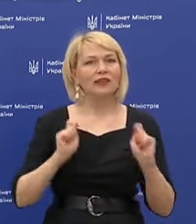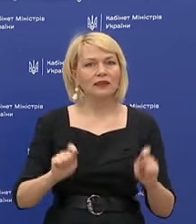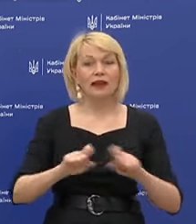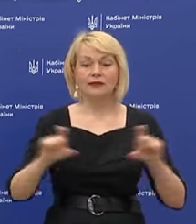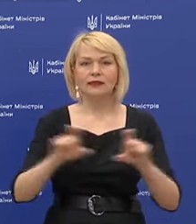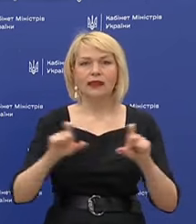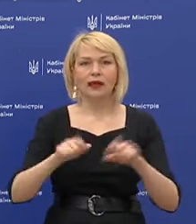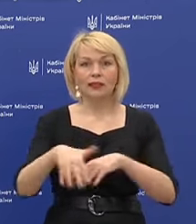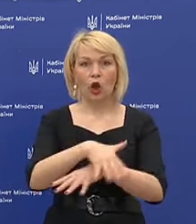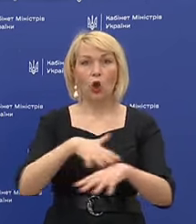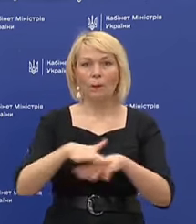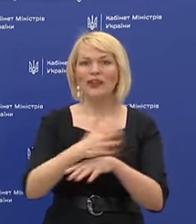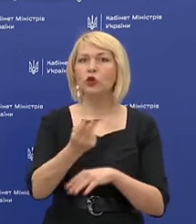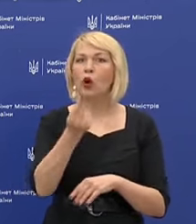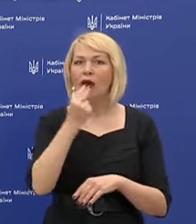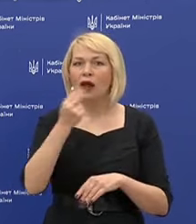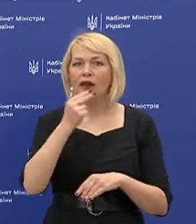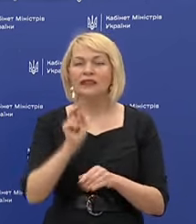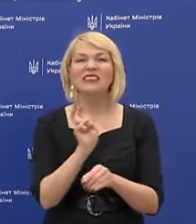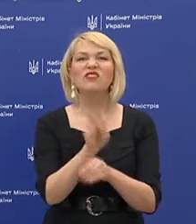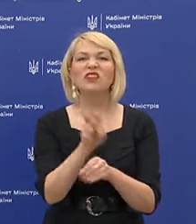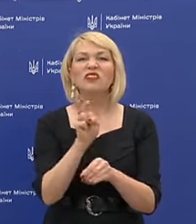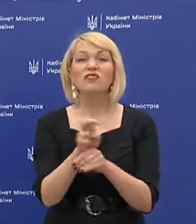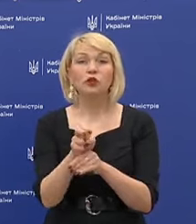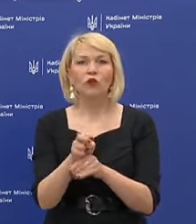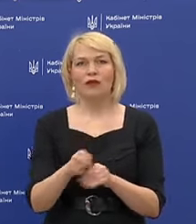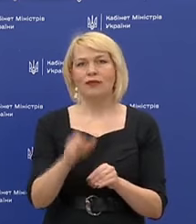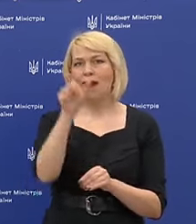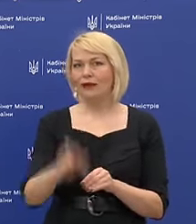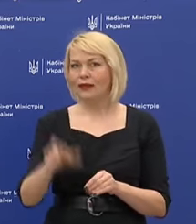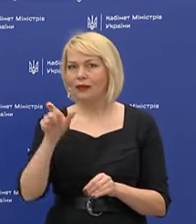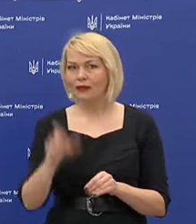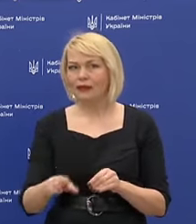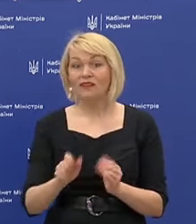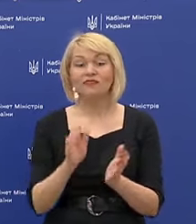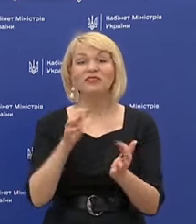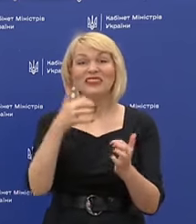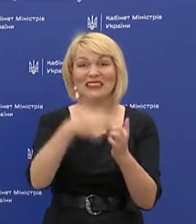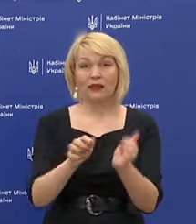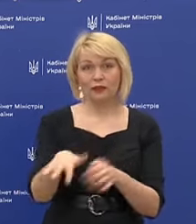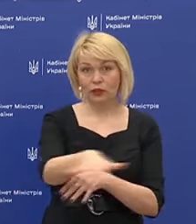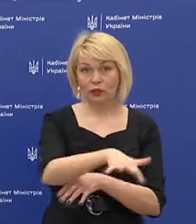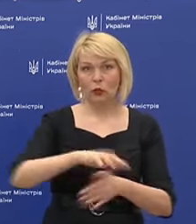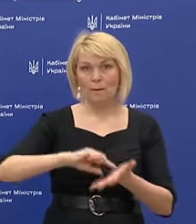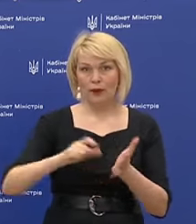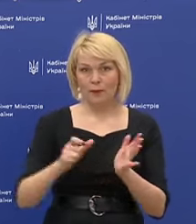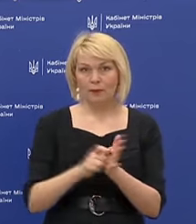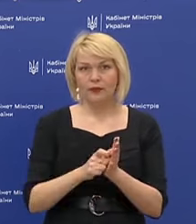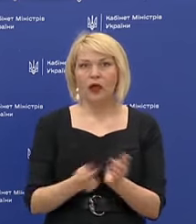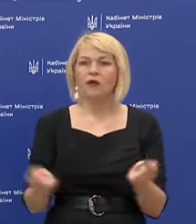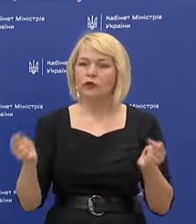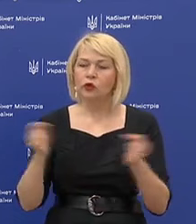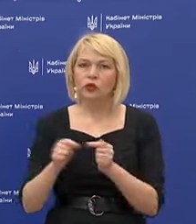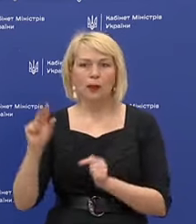заклади громадського харчування з відвідуванням клієнтів всередину приміщення. В той же час, по індикаторах,